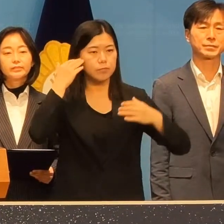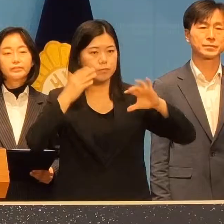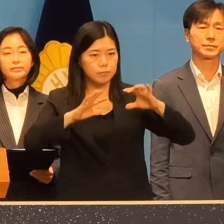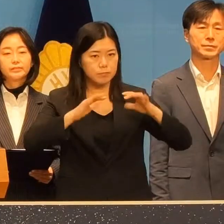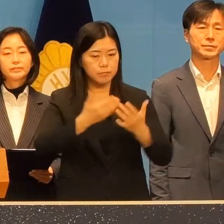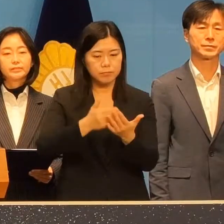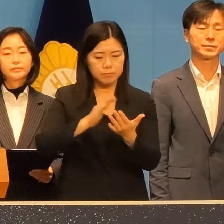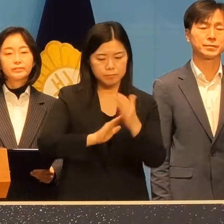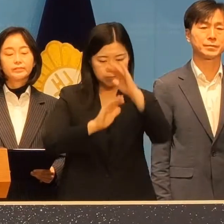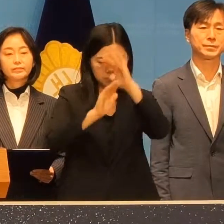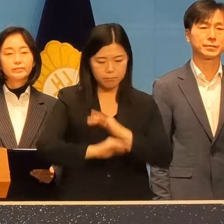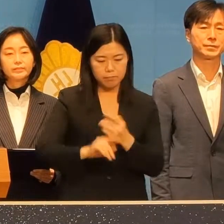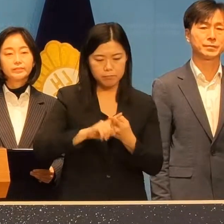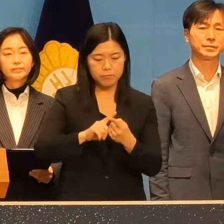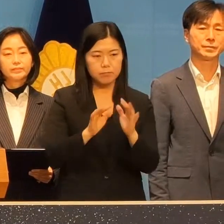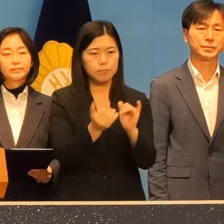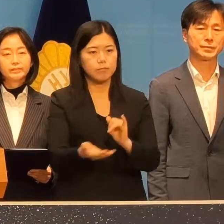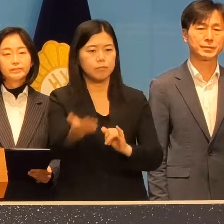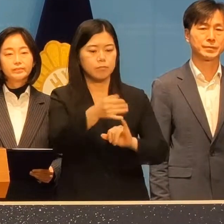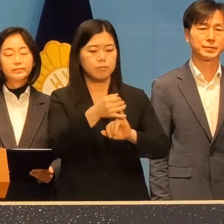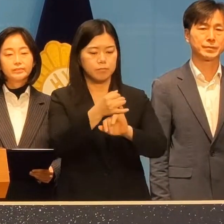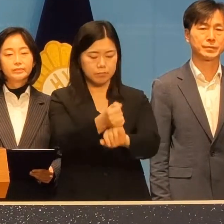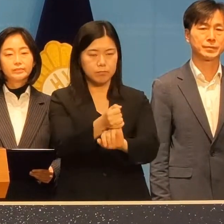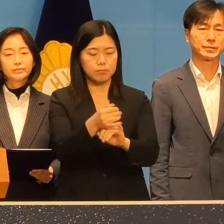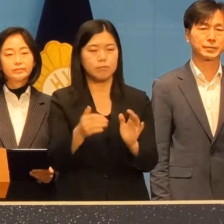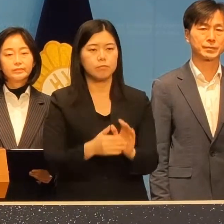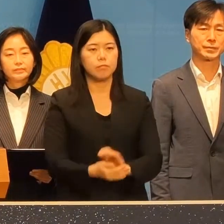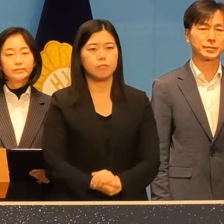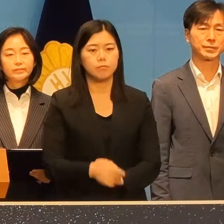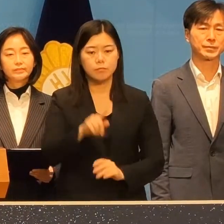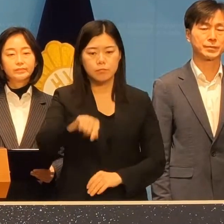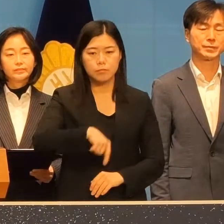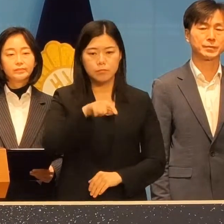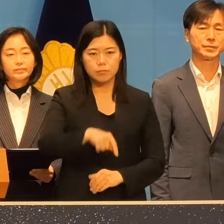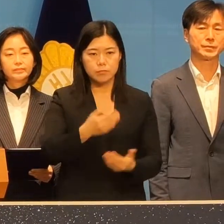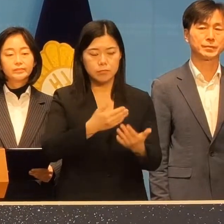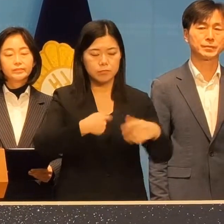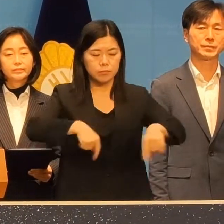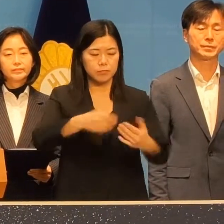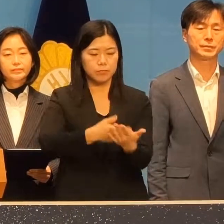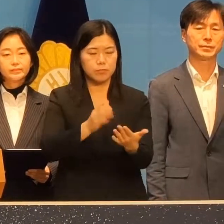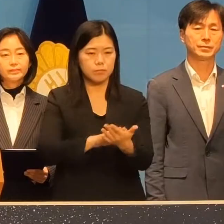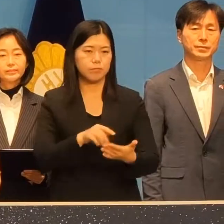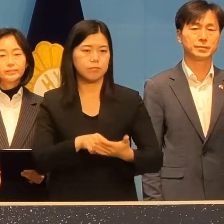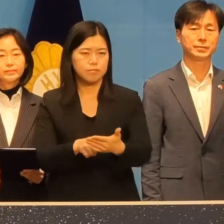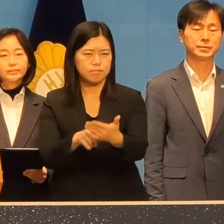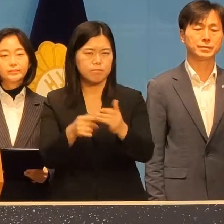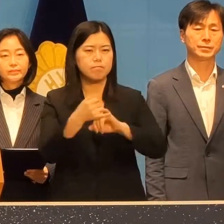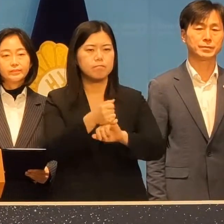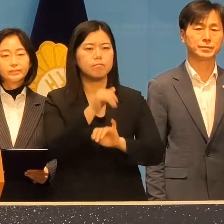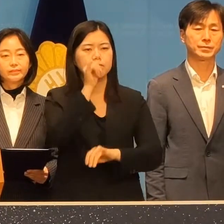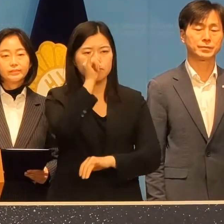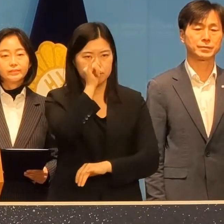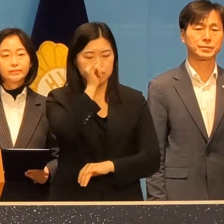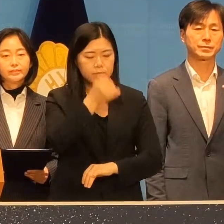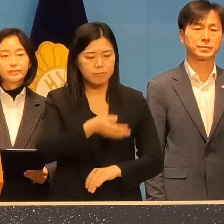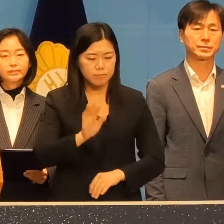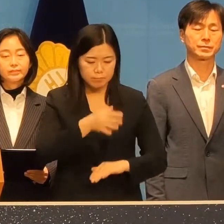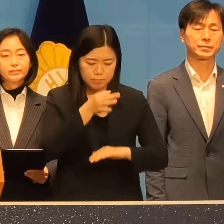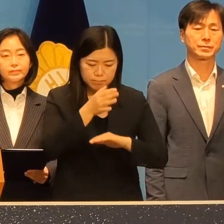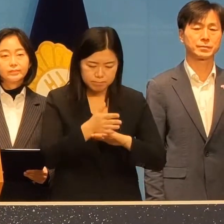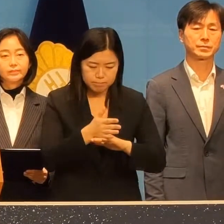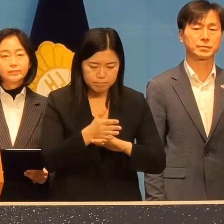내용에 대해 국민 앞에 약속했습니다. 그중엔 정치개혁을 추진하겠다는 약속도 있었으나